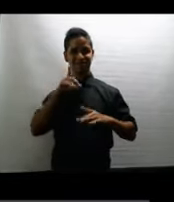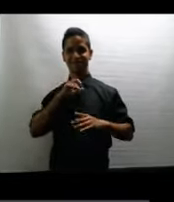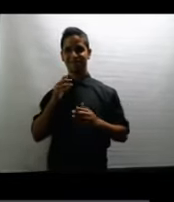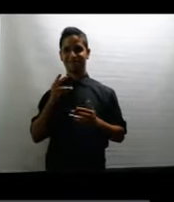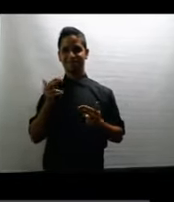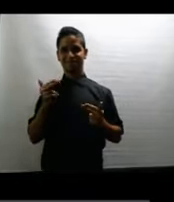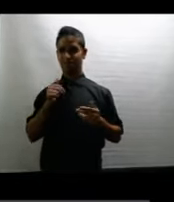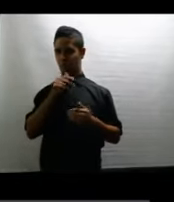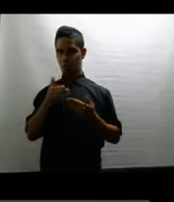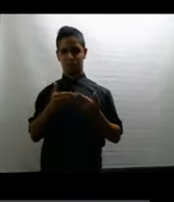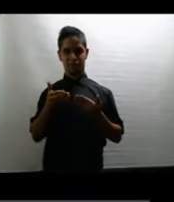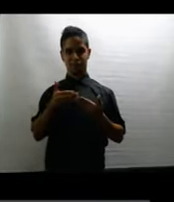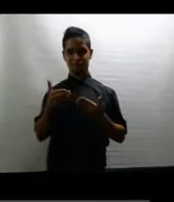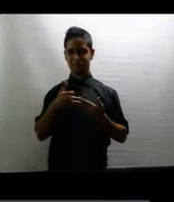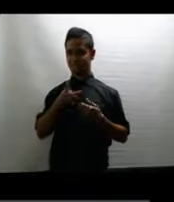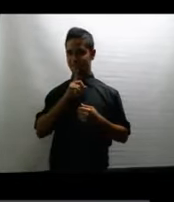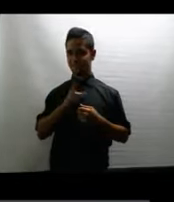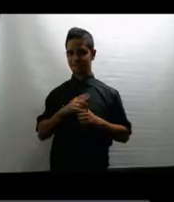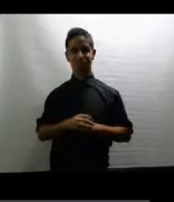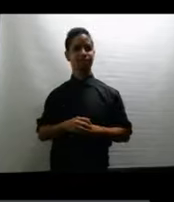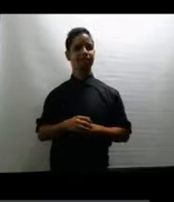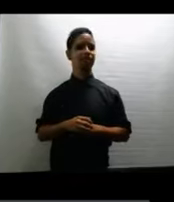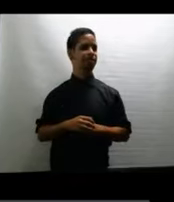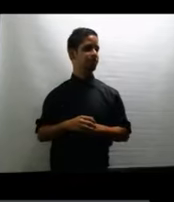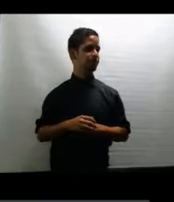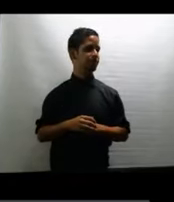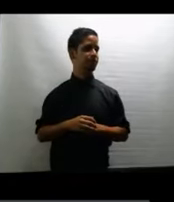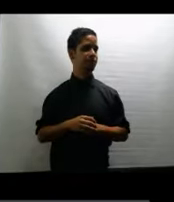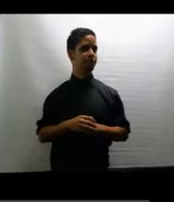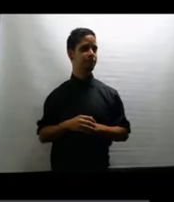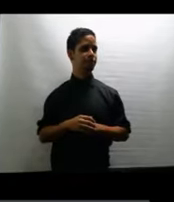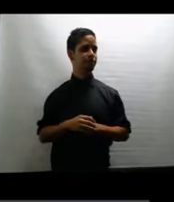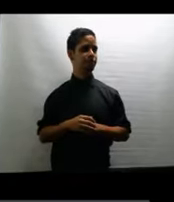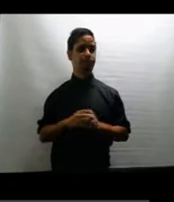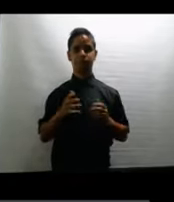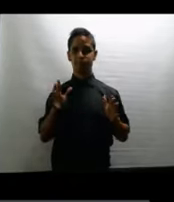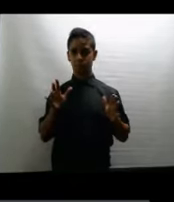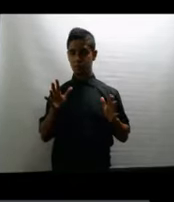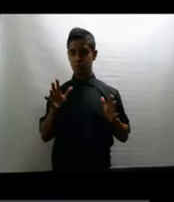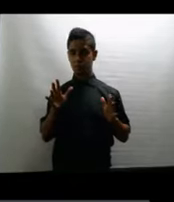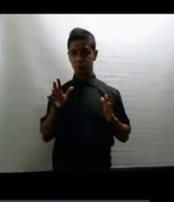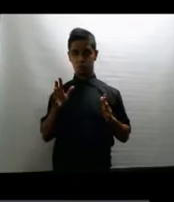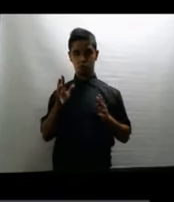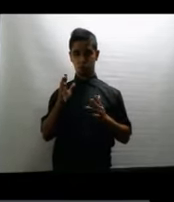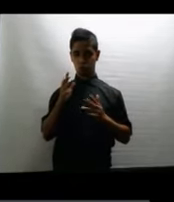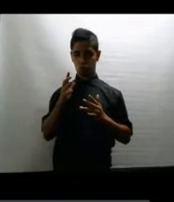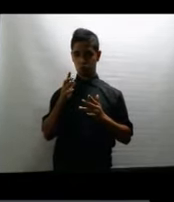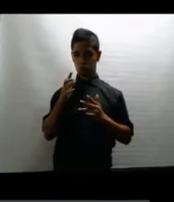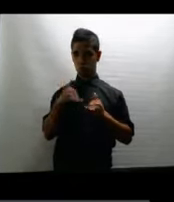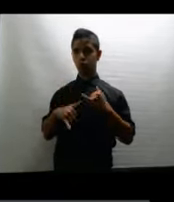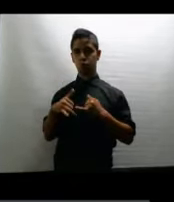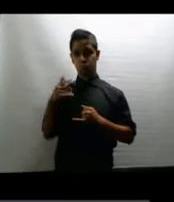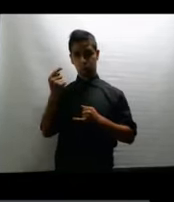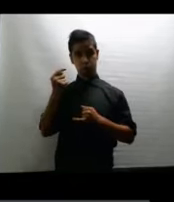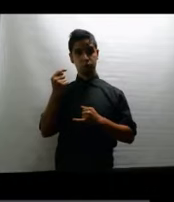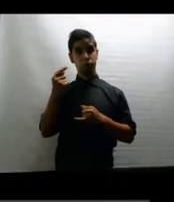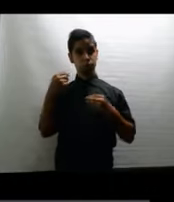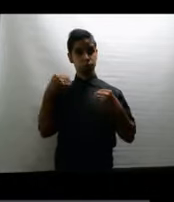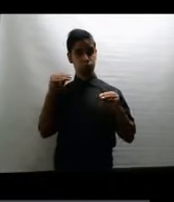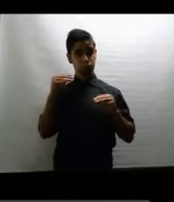Esto no es fácil. Esto promete. Esto promete. Esto promete. Sí. Pregunte de amigos. Estamos ya en el último, ¿verdad? Martes de